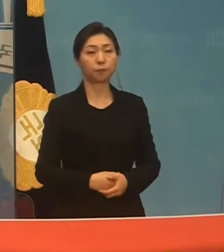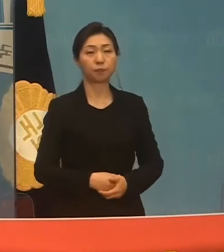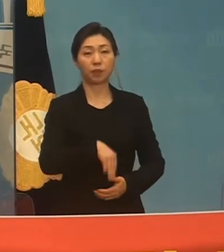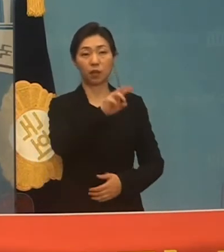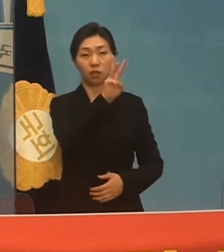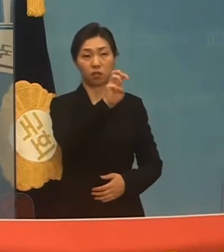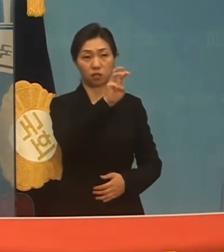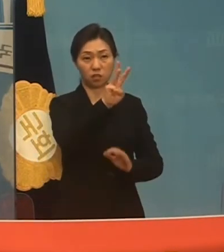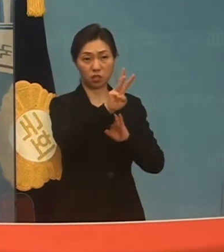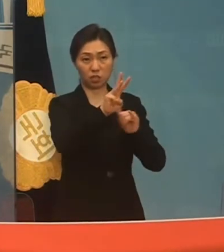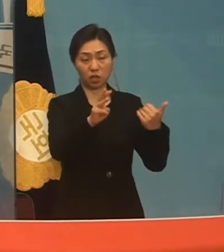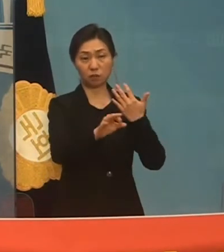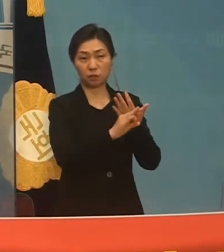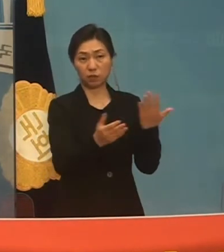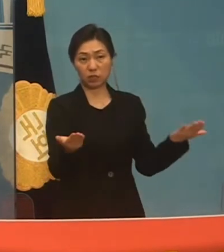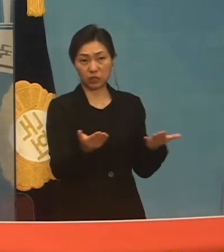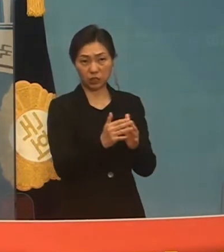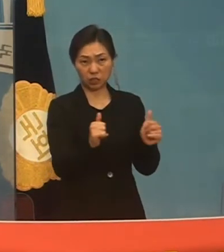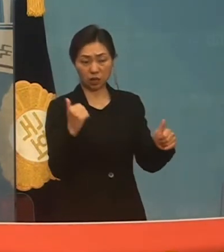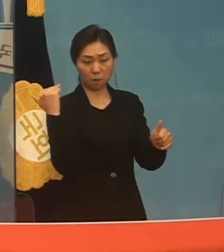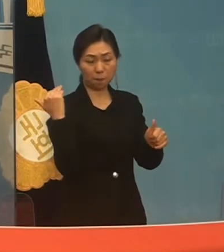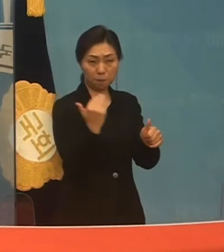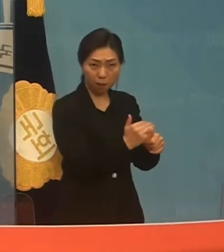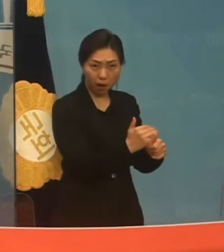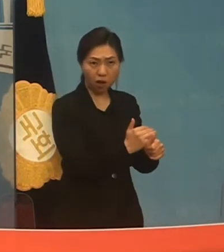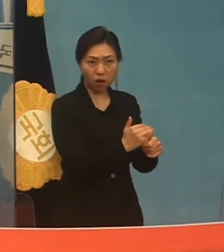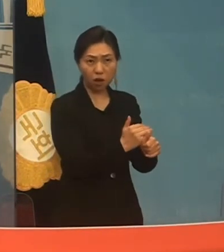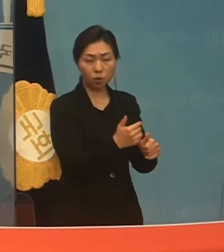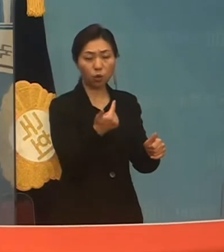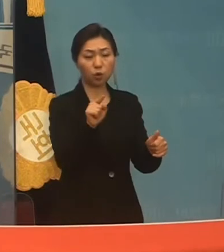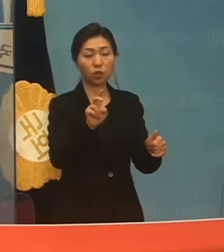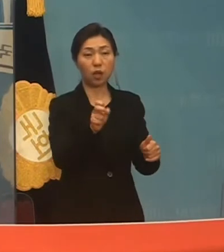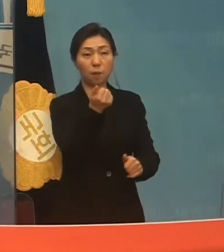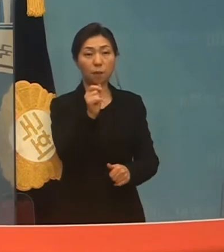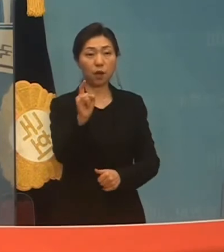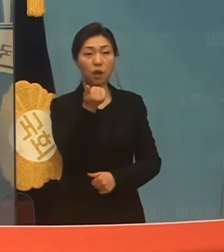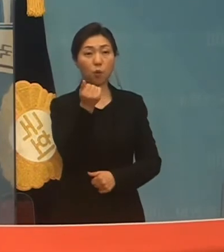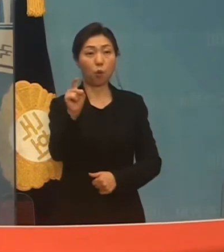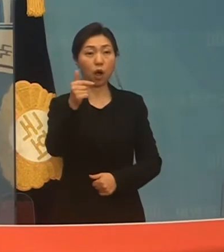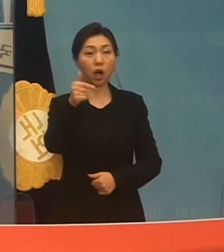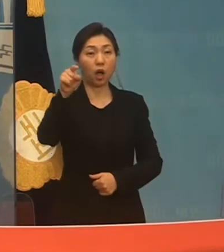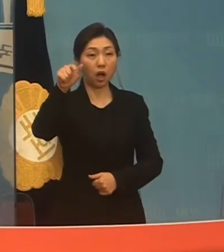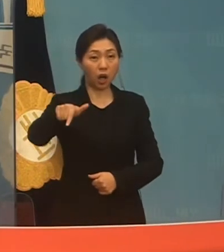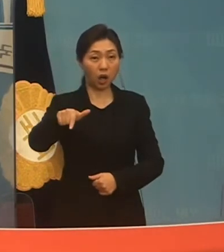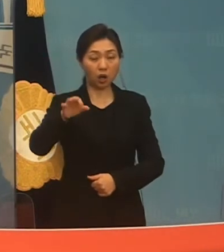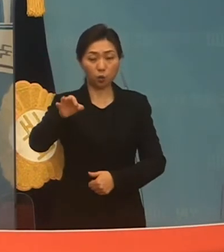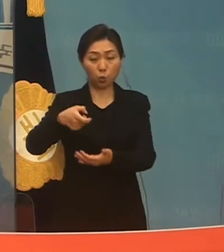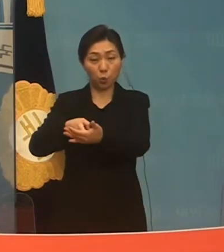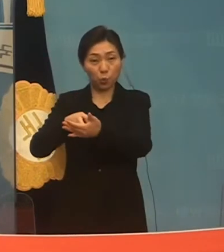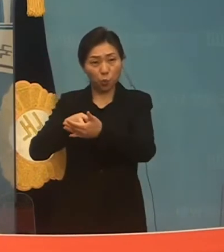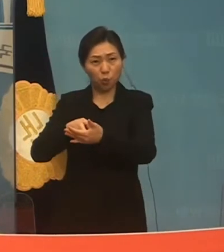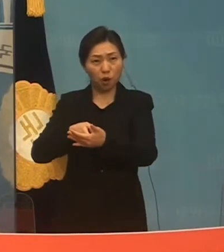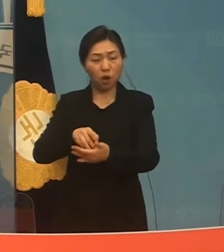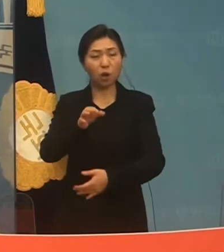33명 비정규직 노동자 집단해고로 남해화학이 절감된 비용은 10억 남짓입니다.